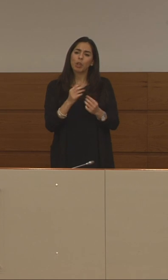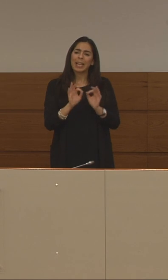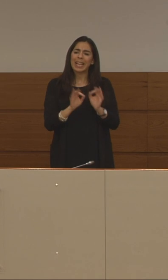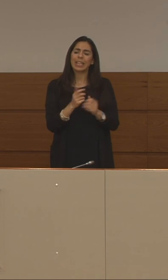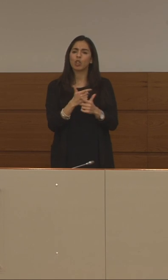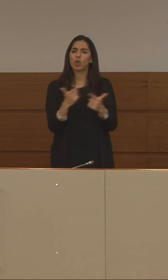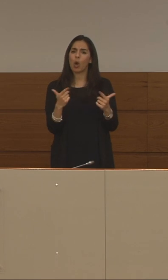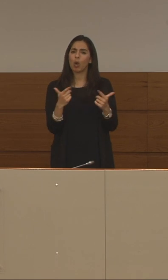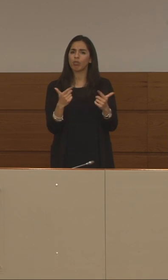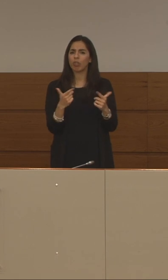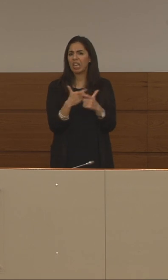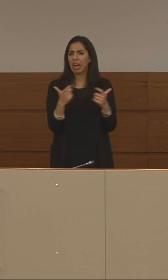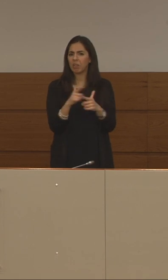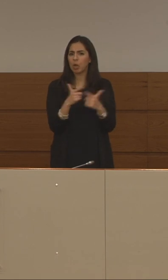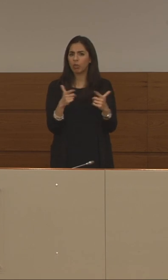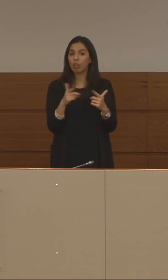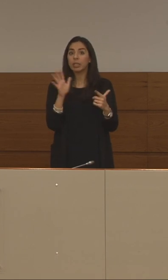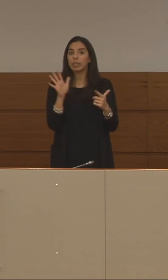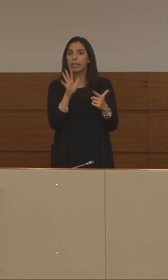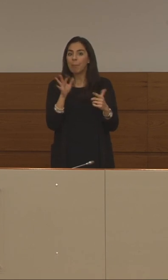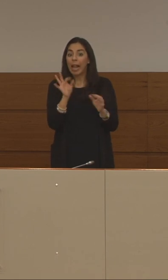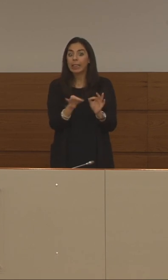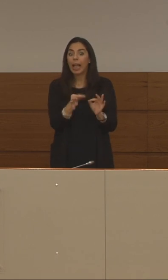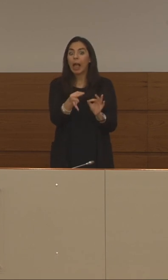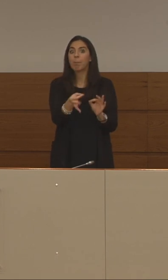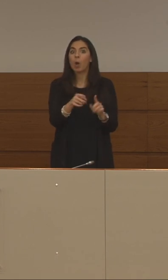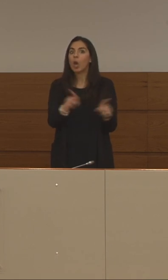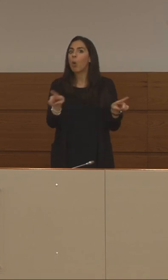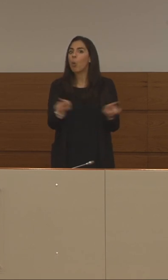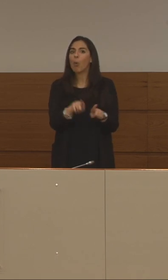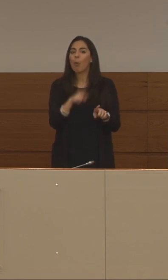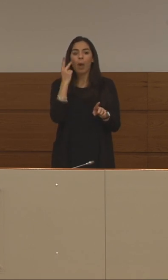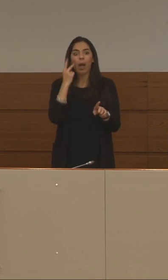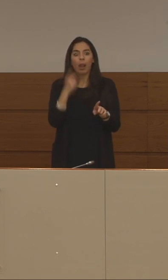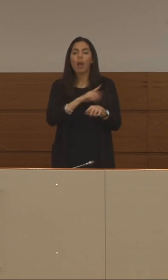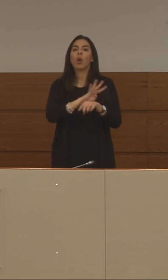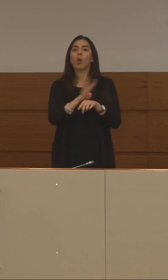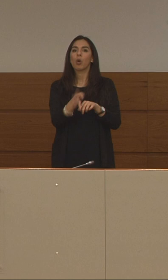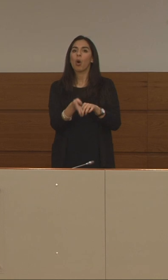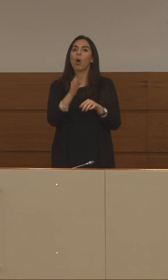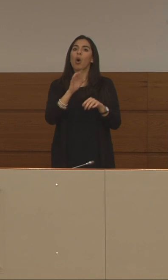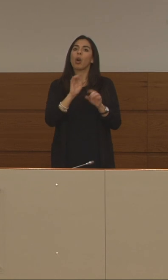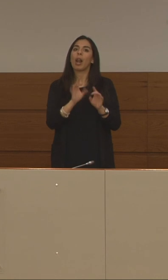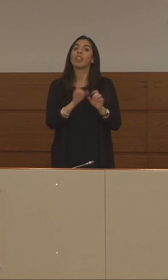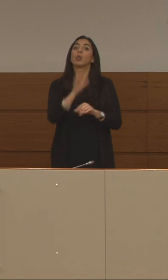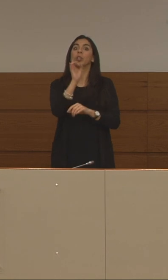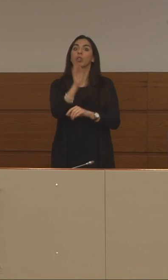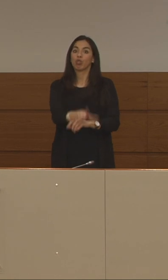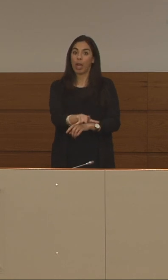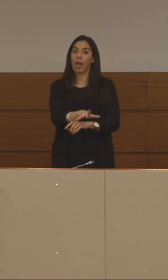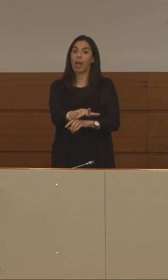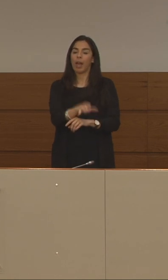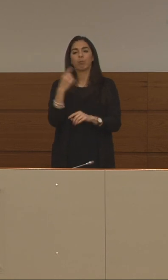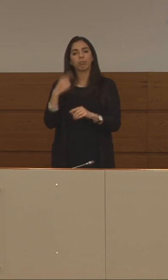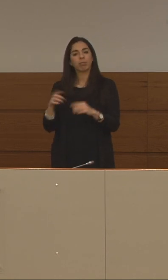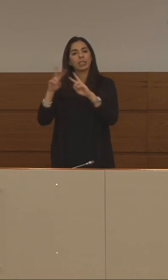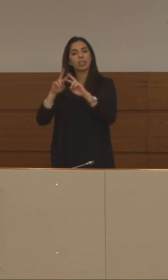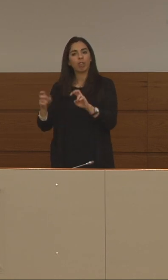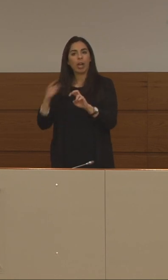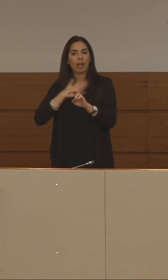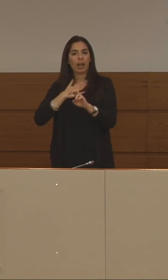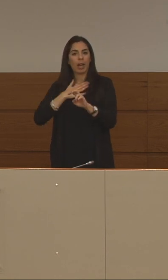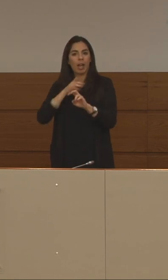possono essere positivi al tampone questo è uno studio fatto non da noi ma all'estero questo mi sembra